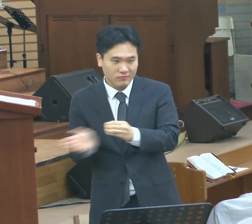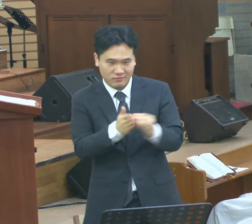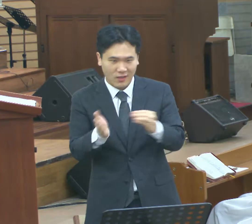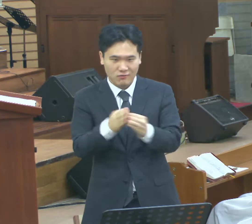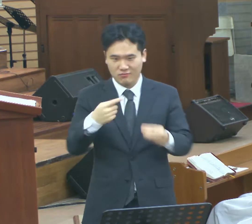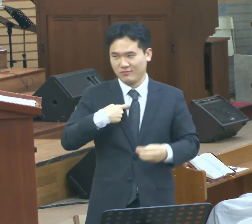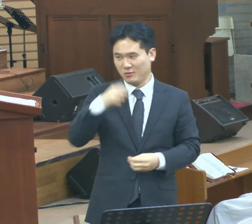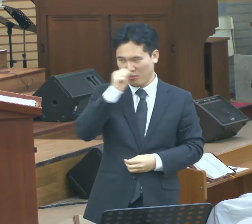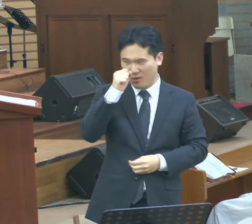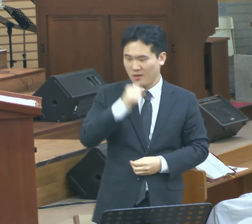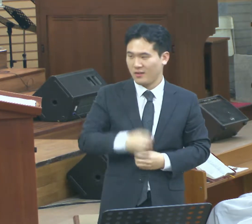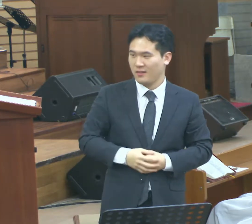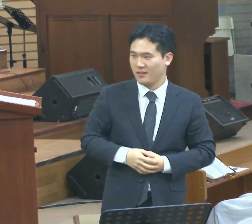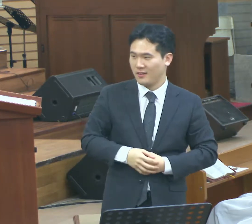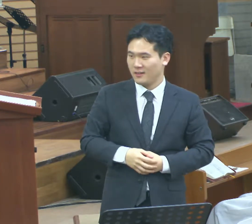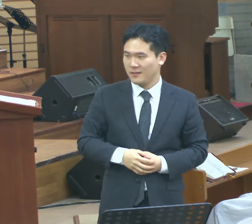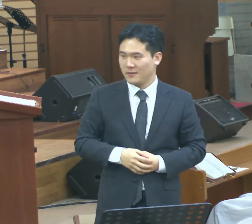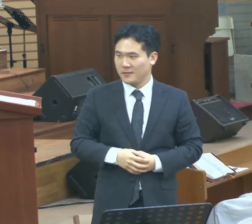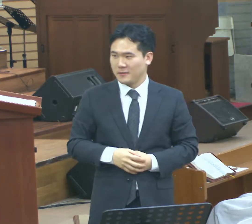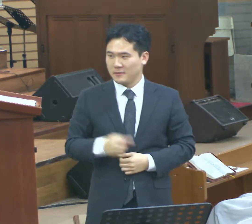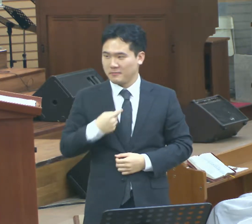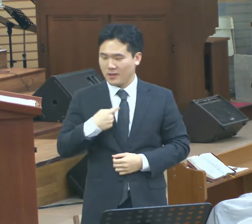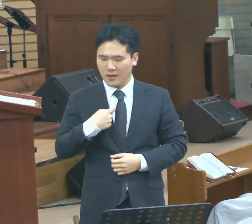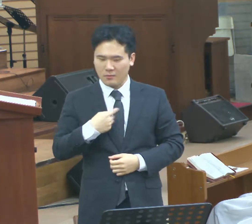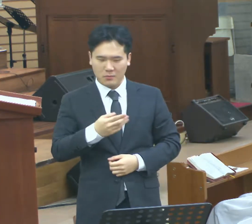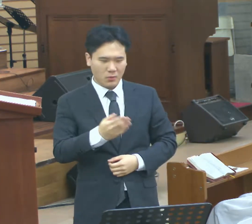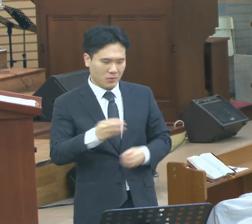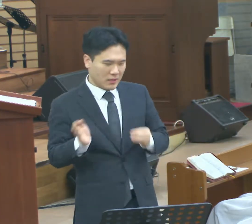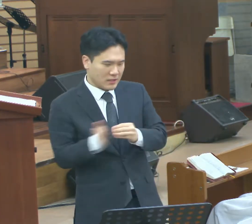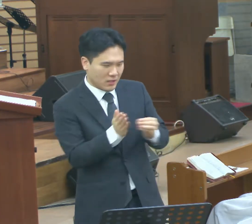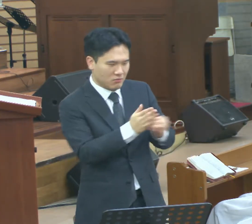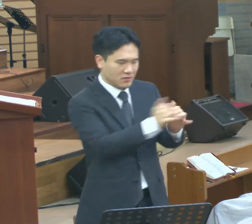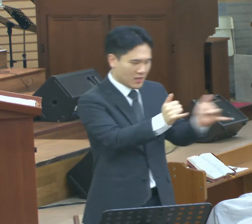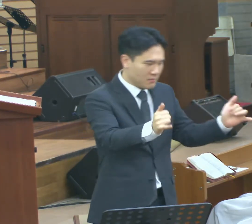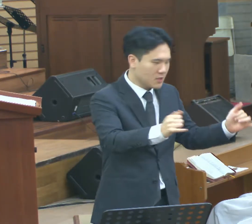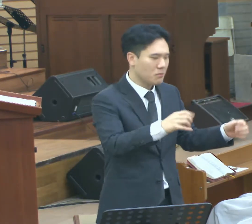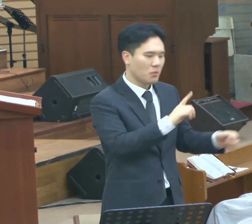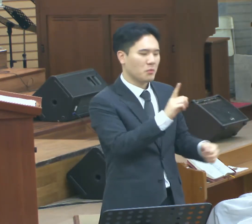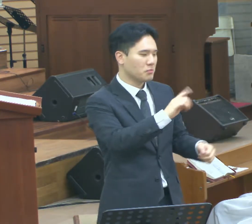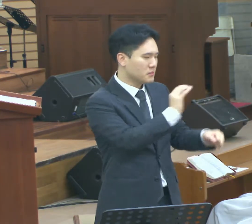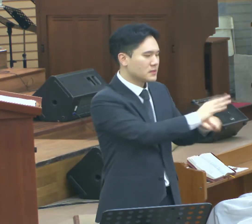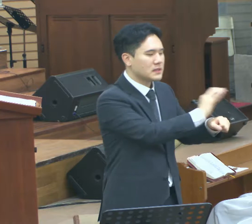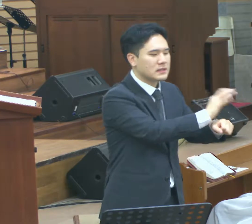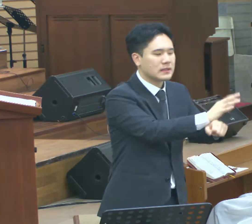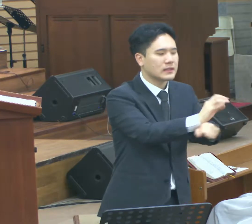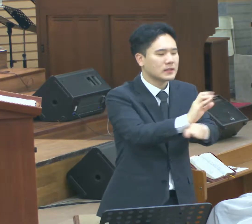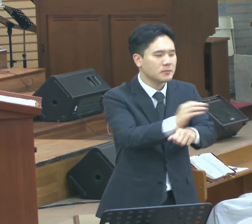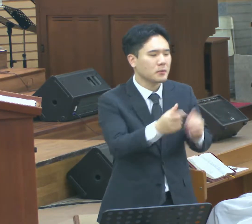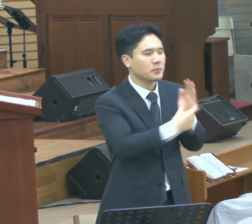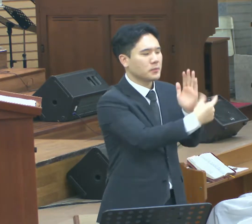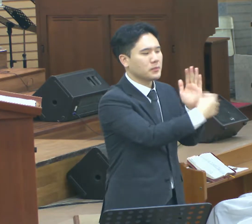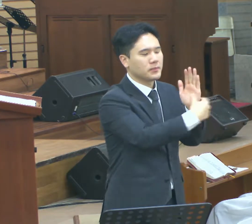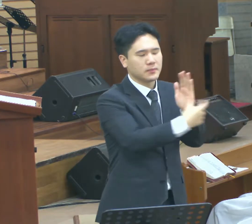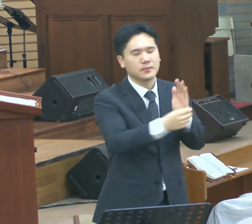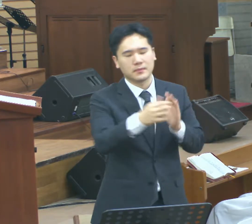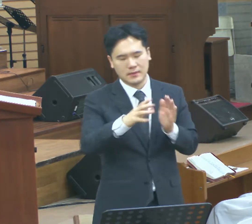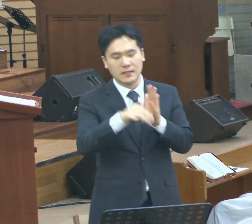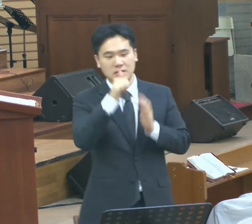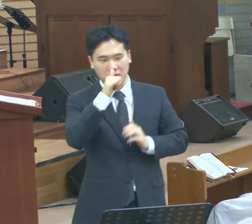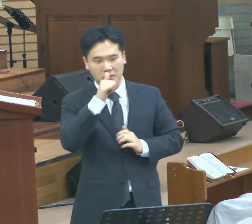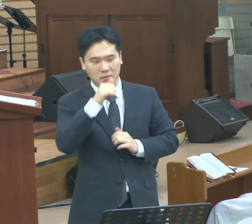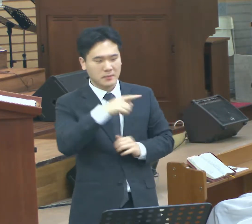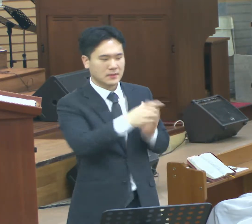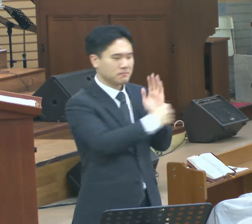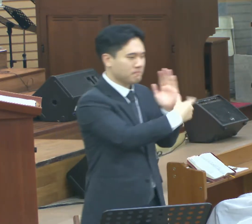뭘 사줘요. 제가 이렇게 사주는 날은 제가 꼭 예수님 얘기를 해요. 예수님 얘기를 하고